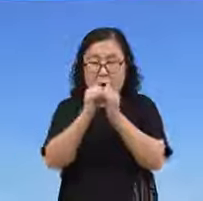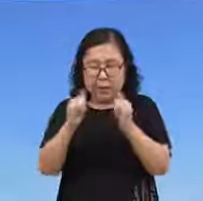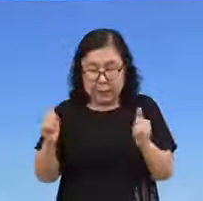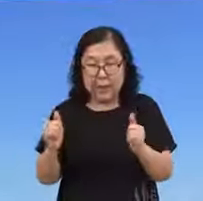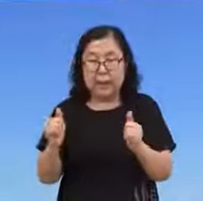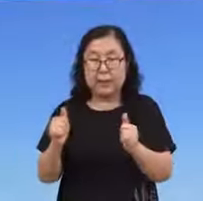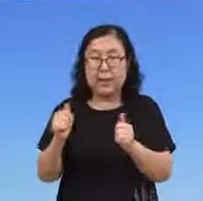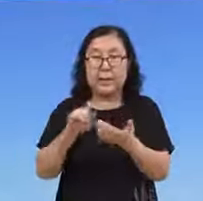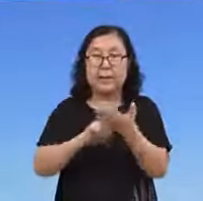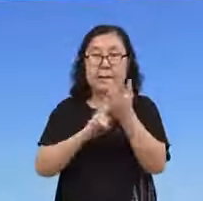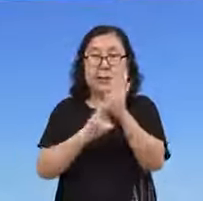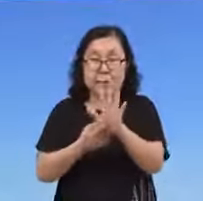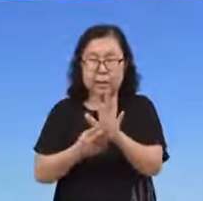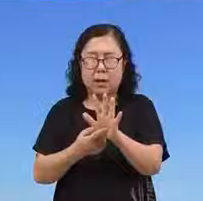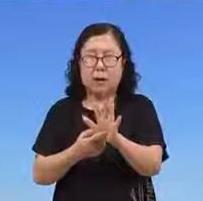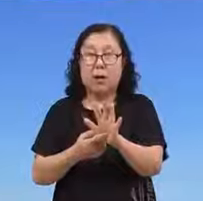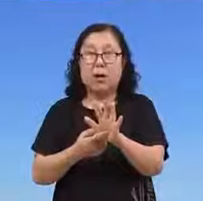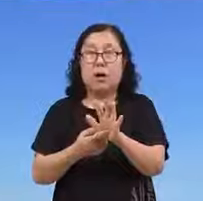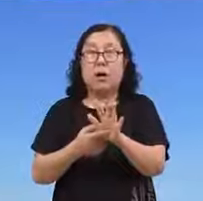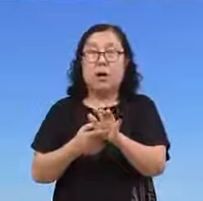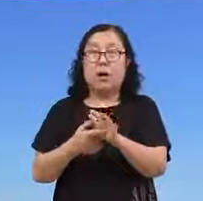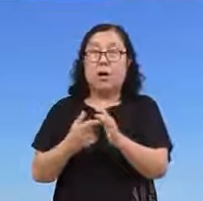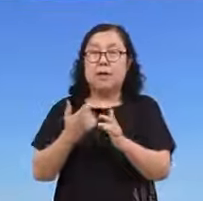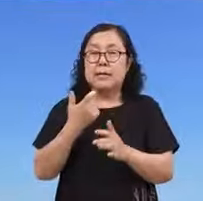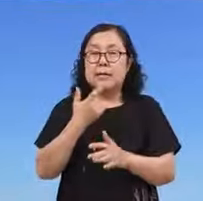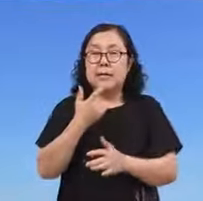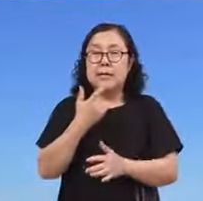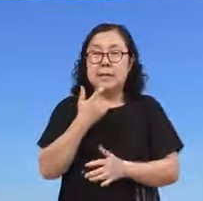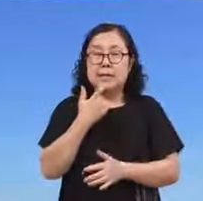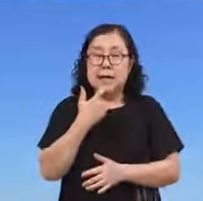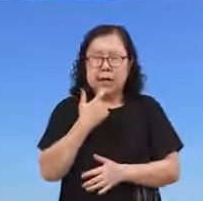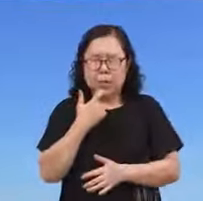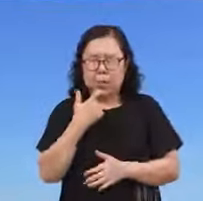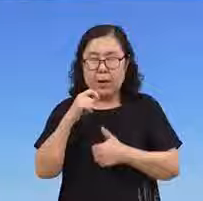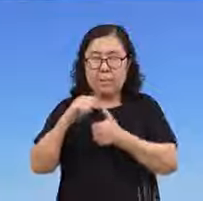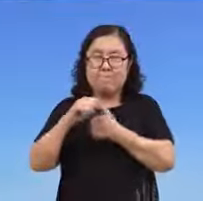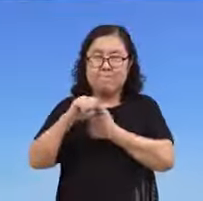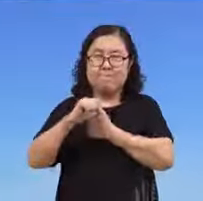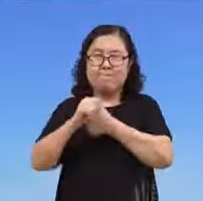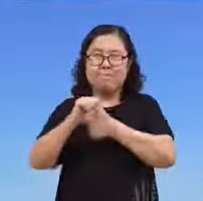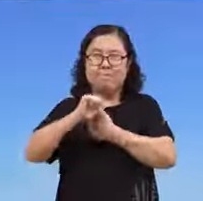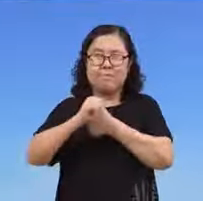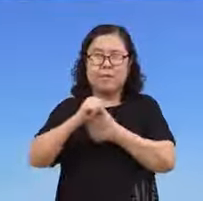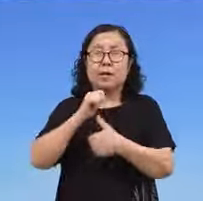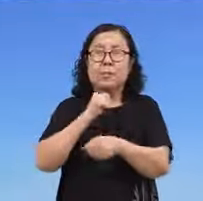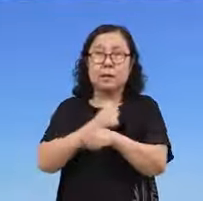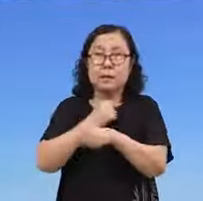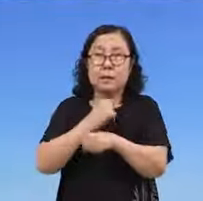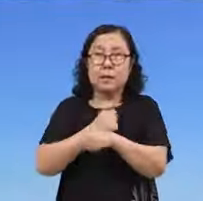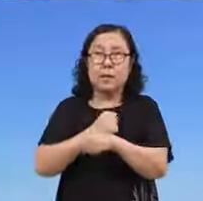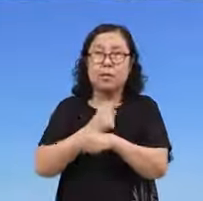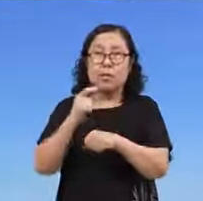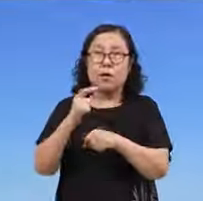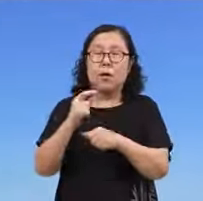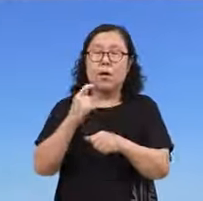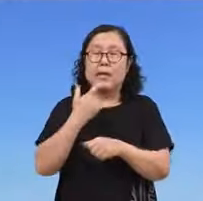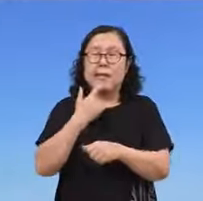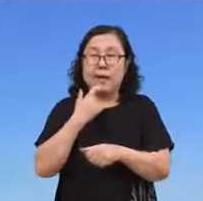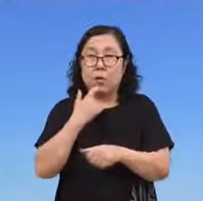붙잡고 동이 탈 때까지 씨름하며 그 가소로운 야곱에게 져 주시는 그 하나님의 은혜.